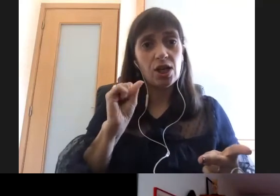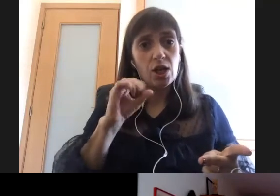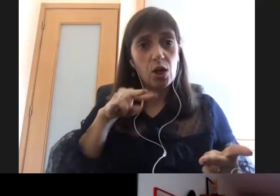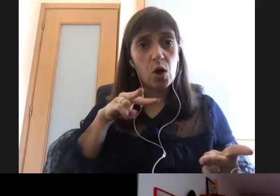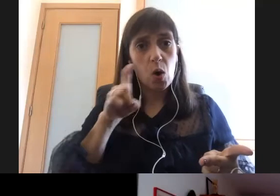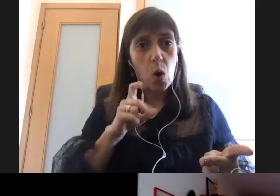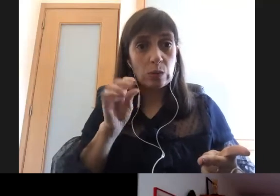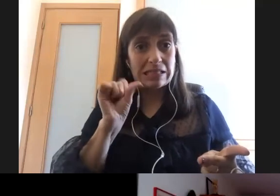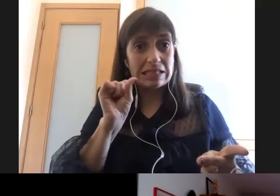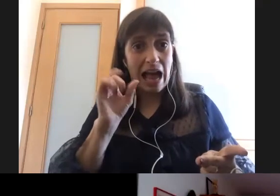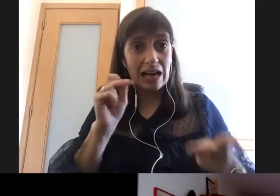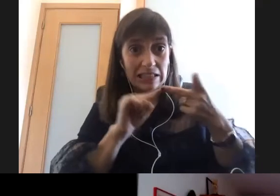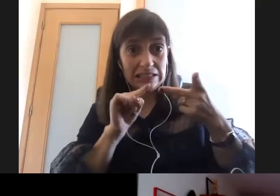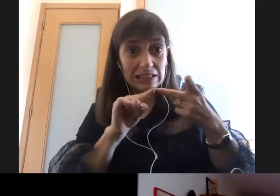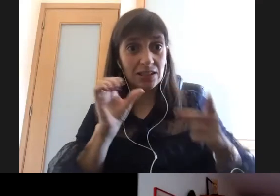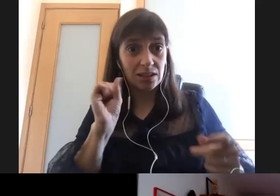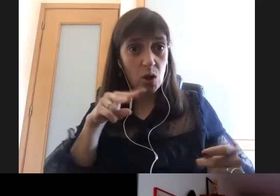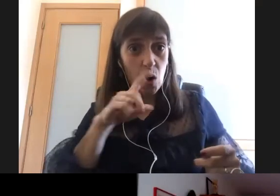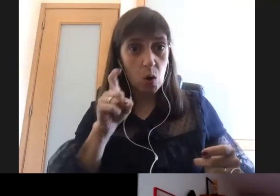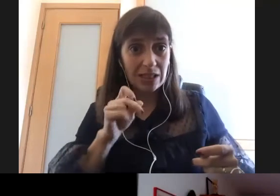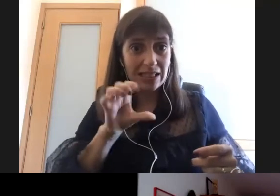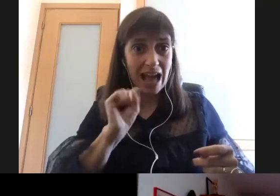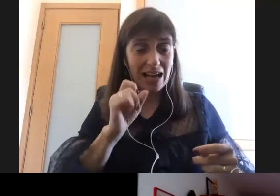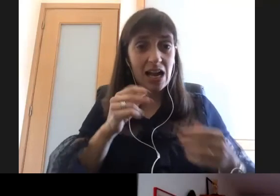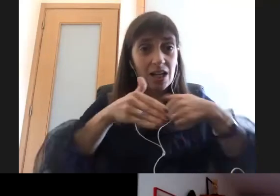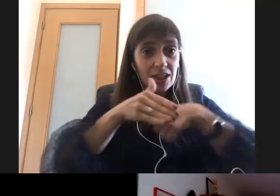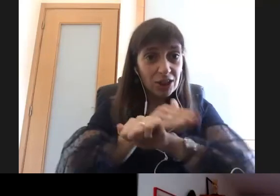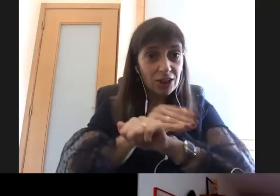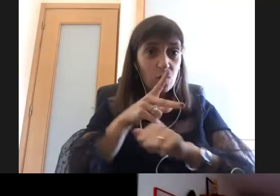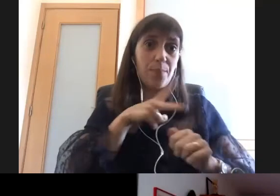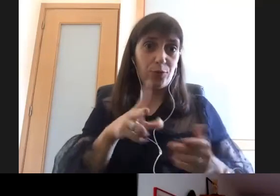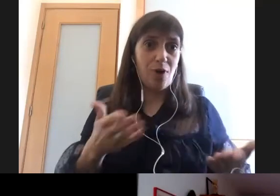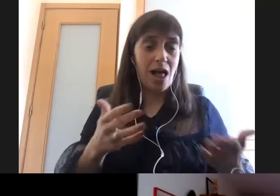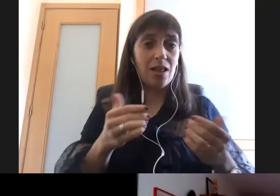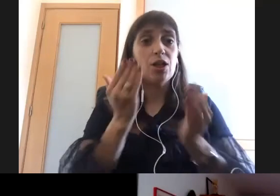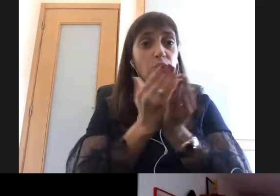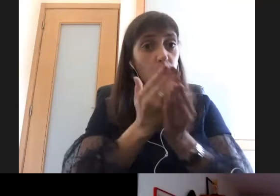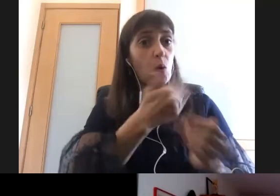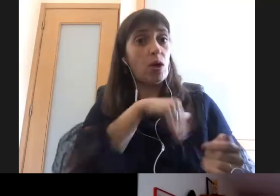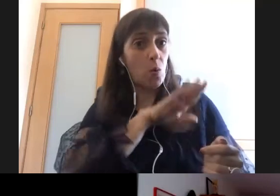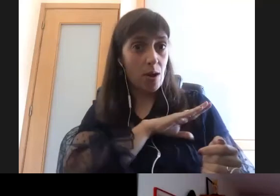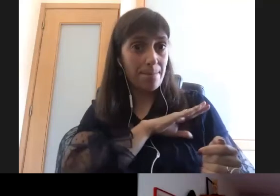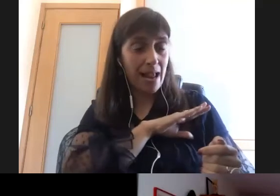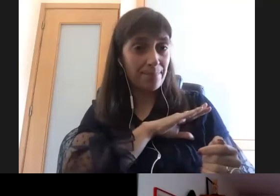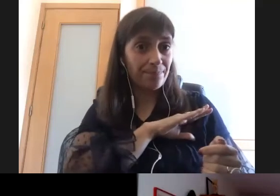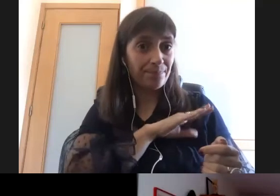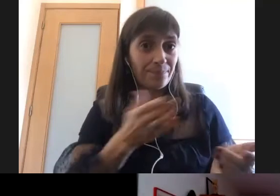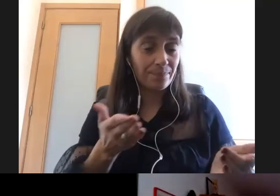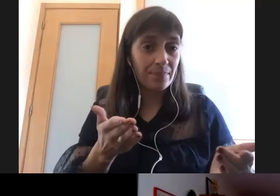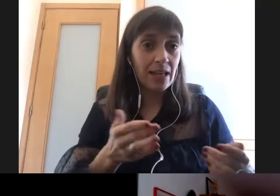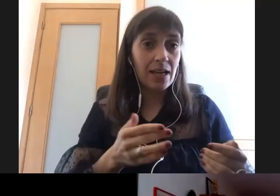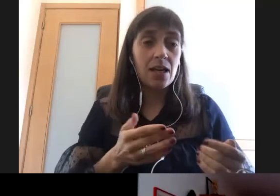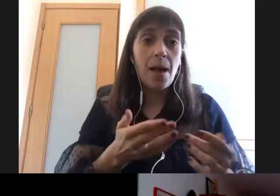Carioca que havia nascido em Portugal, estudado em Coimbra, todos eles estudavam em Coimbra, e que, em um